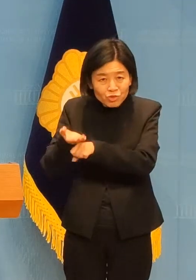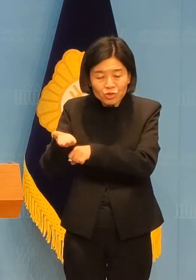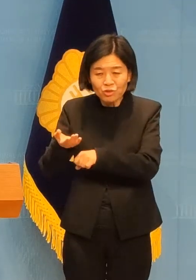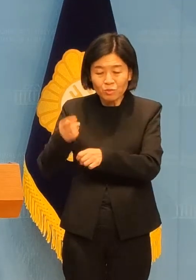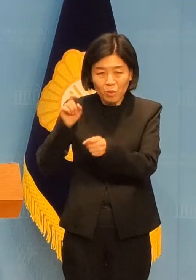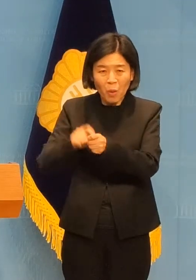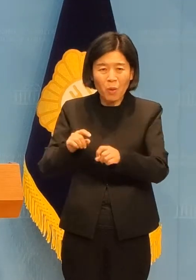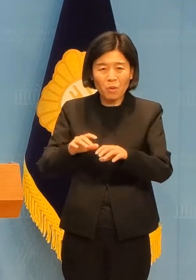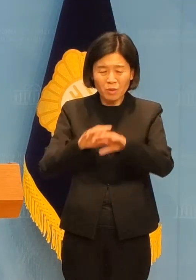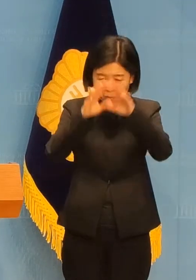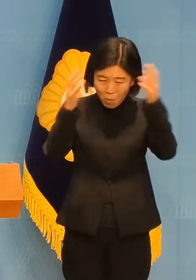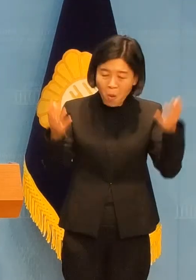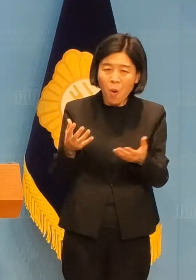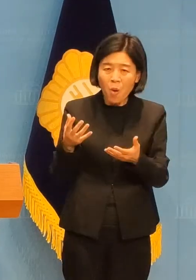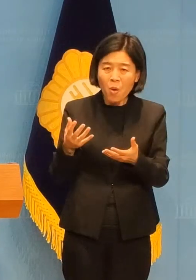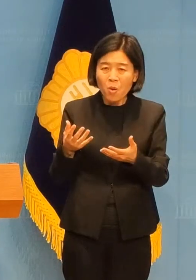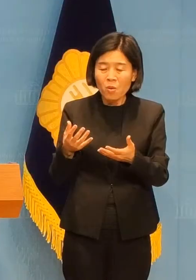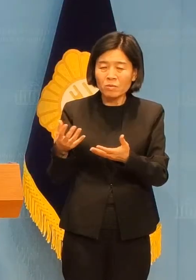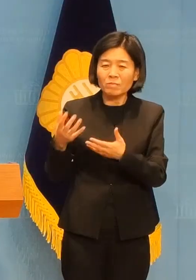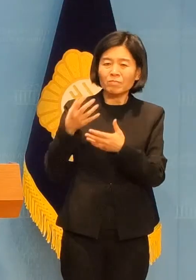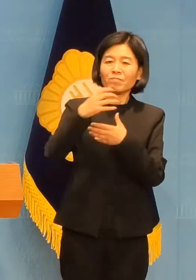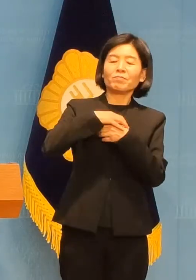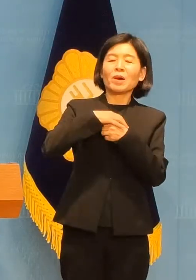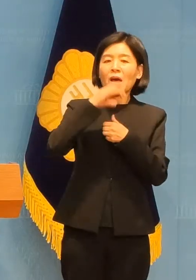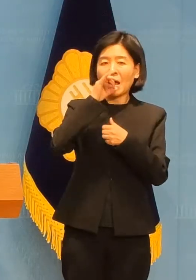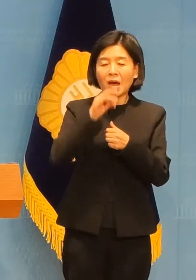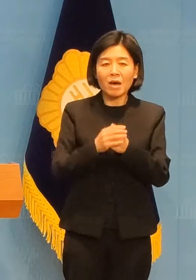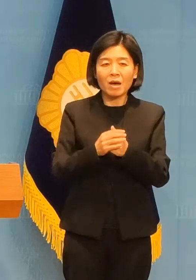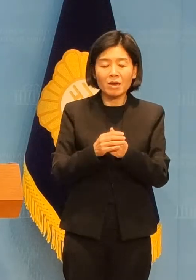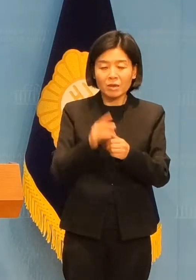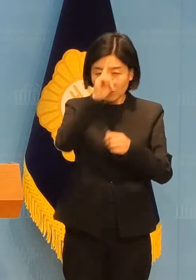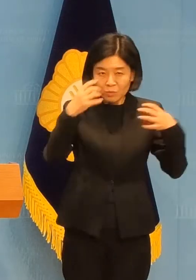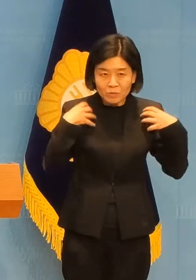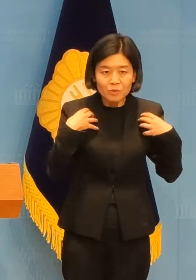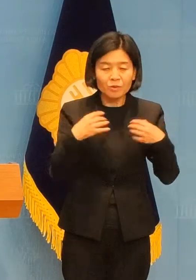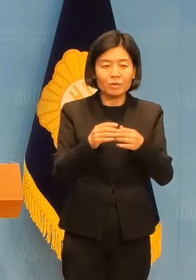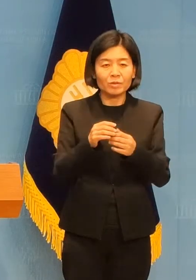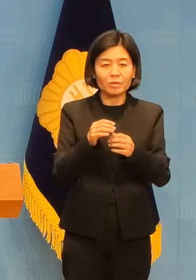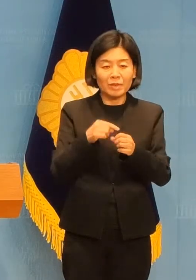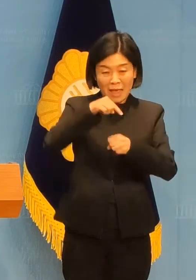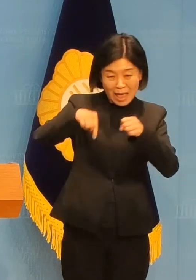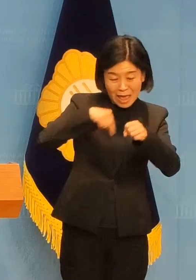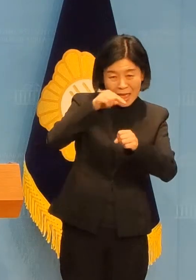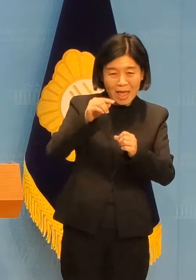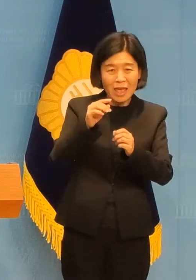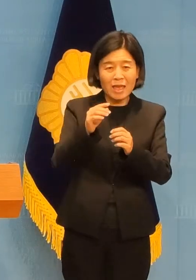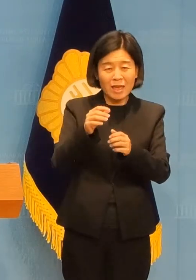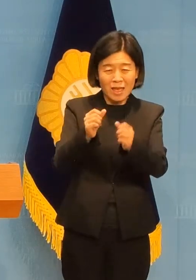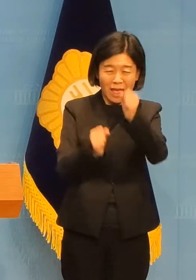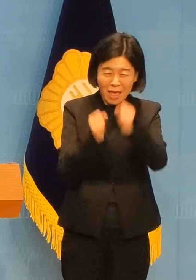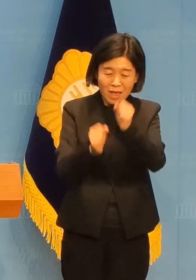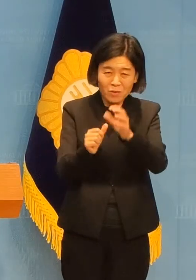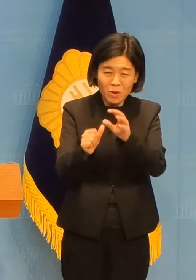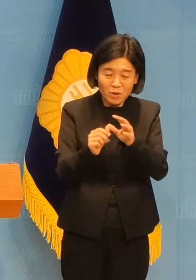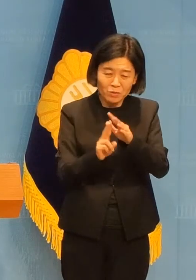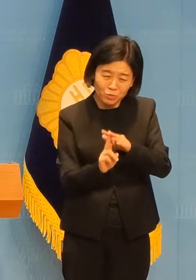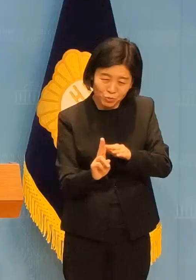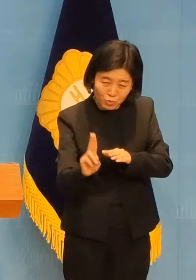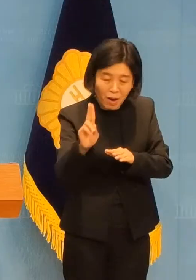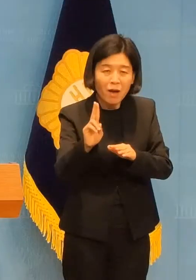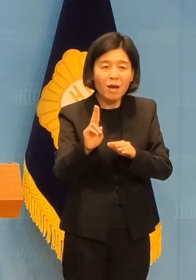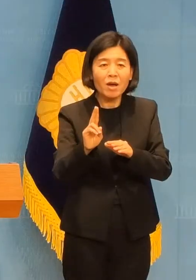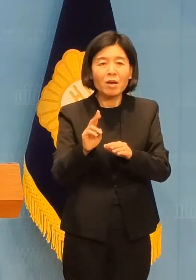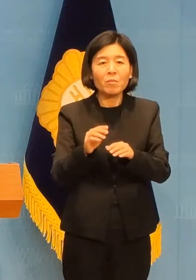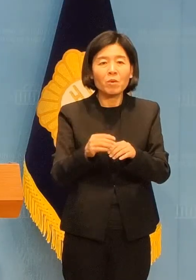없습니다. 정부는 핵 추진 잠수함과 핵 연료 재처리의 길이 열린 것처럼 말하지만 성과로 포장할 일이